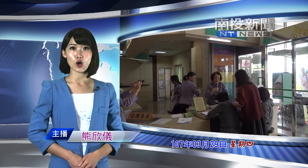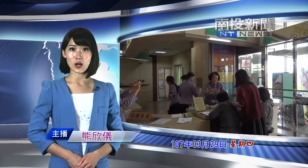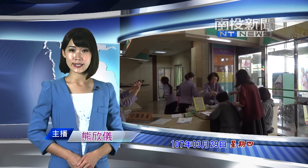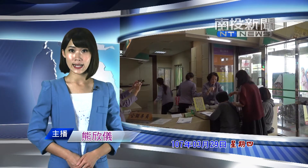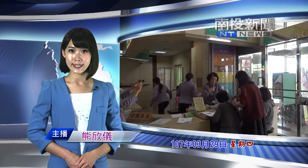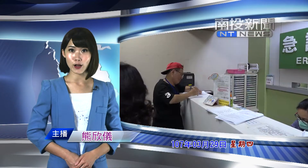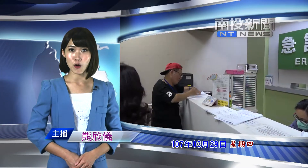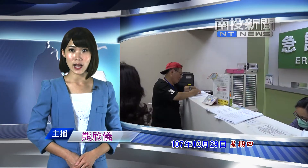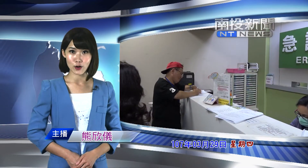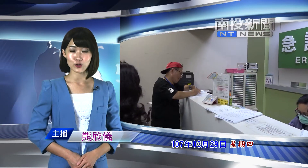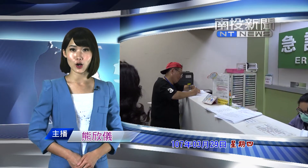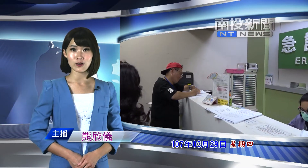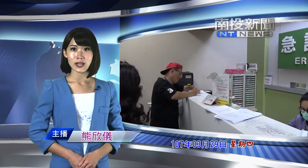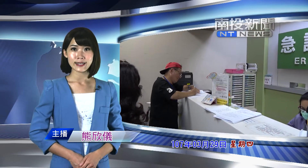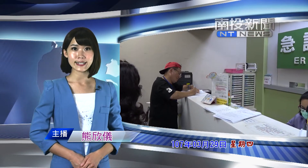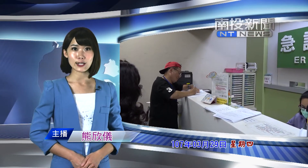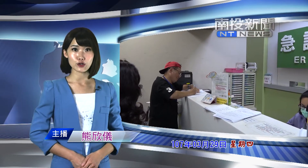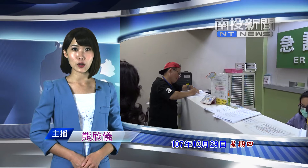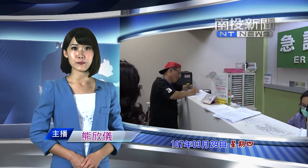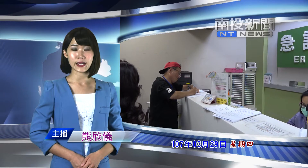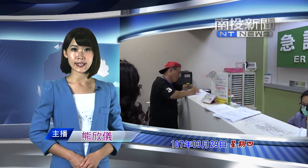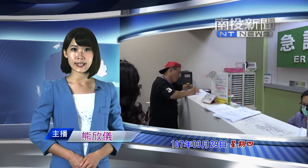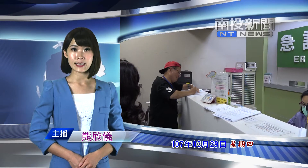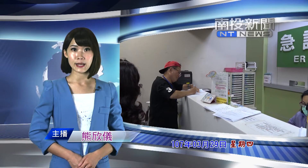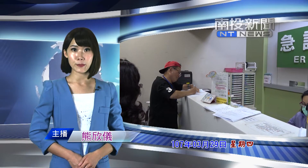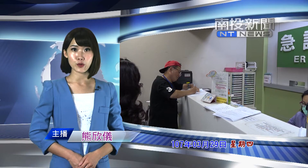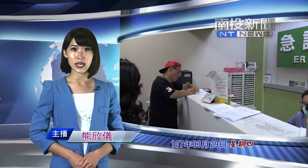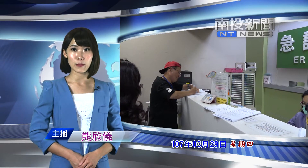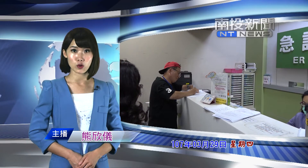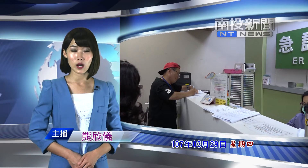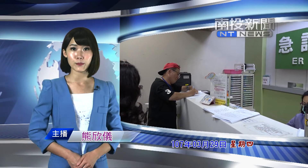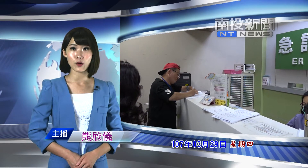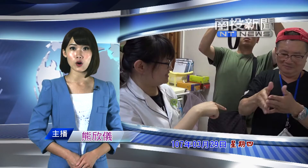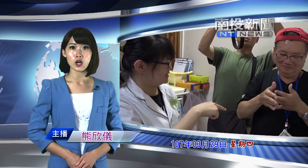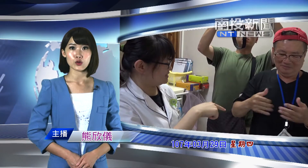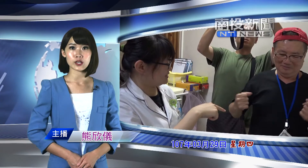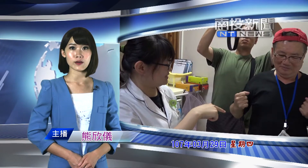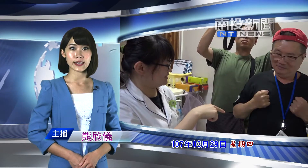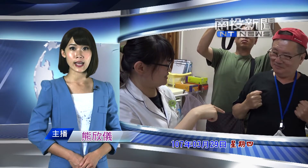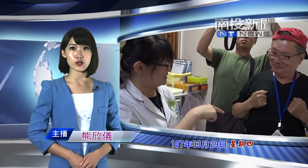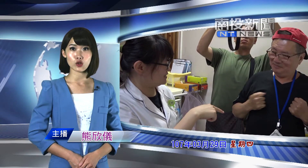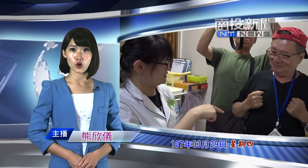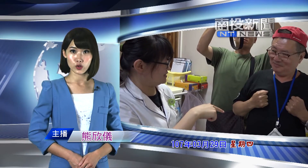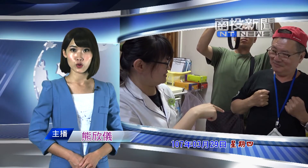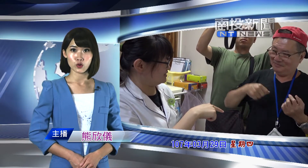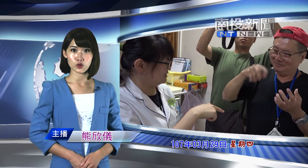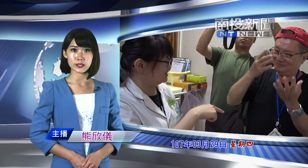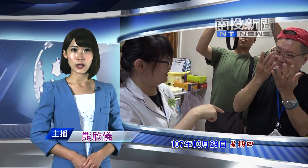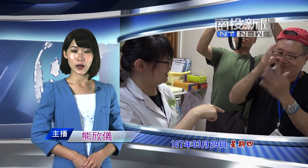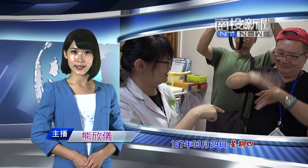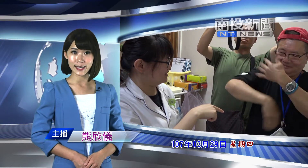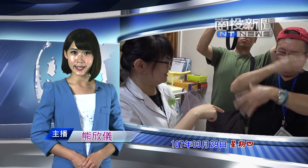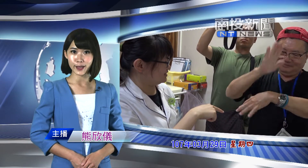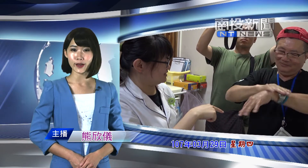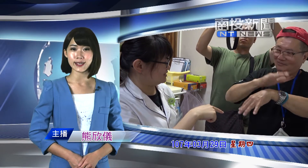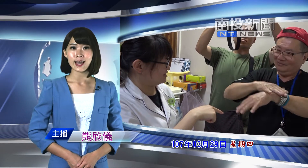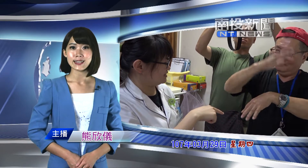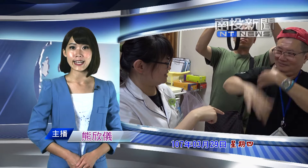完成的照顾和交通第三书团病医特别配合文发布推动医院党有优先环境的各位第一